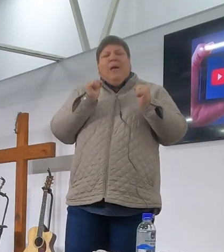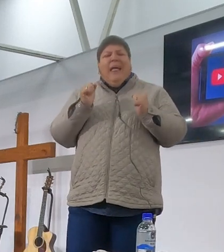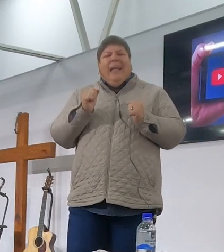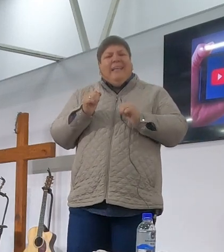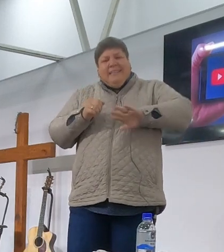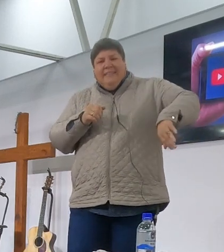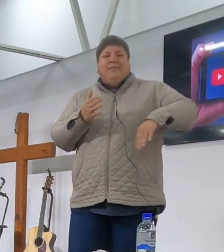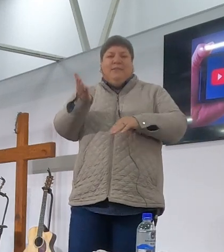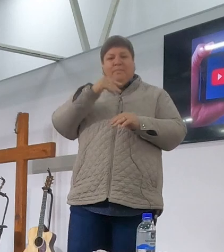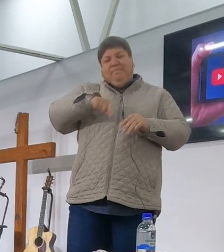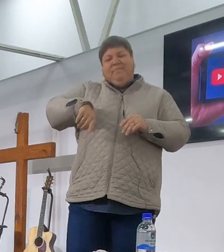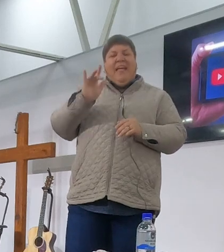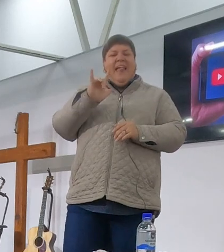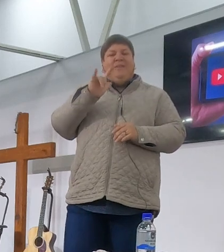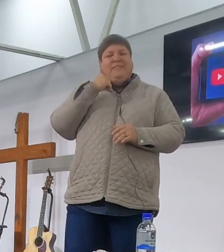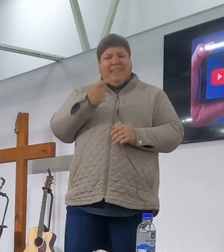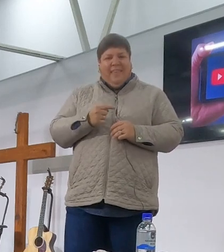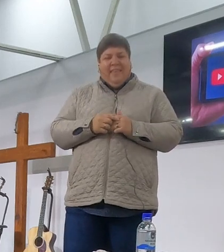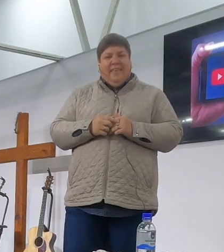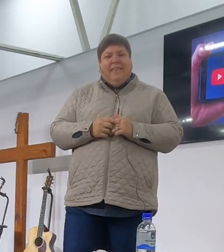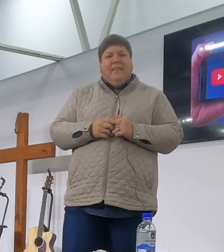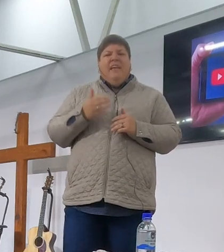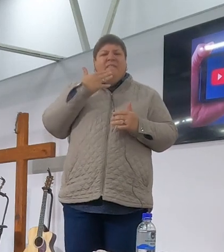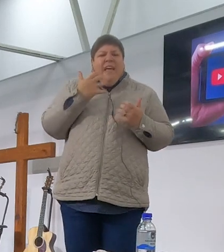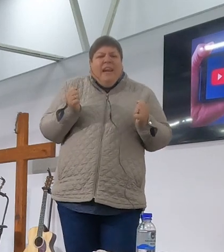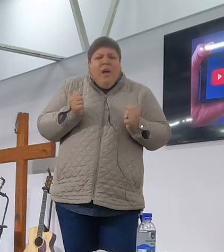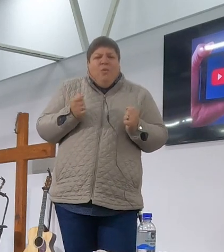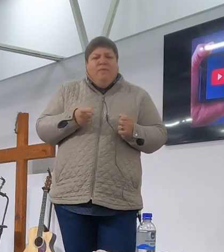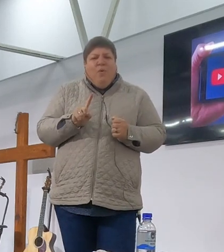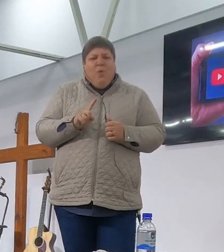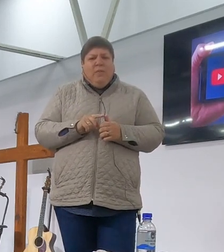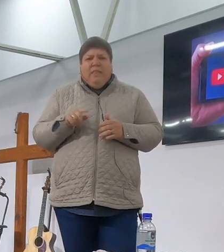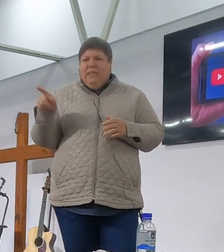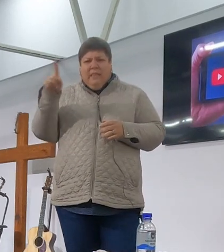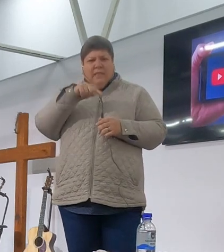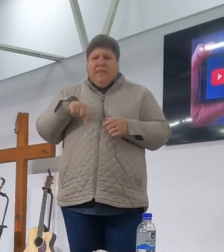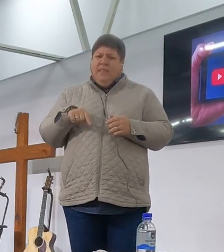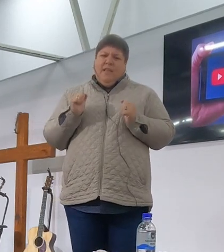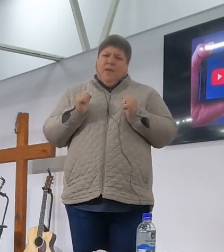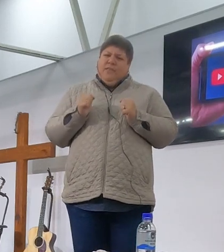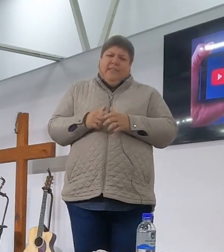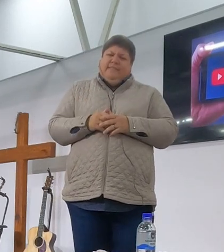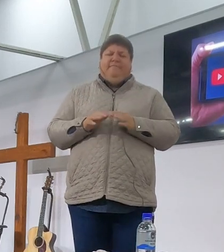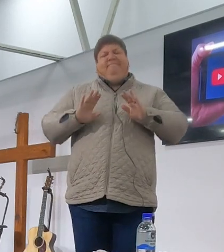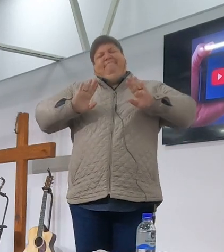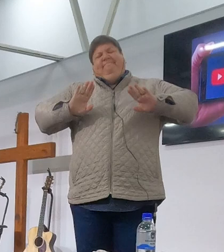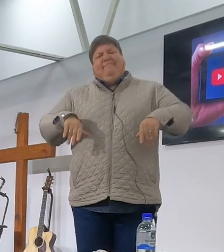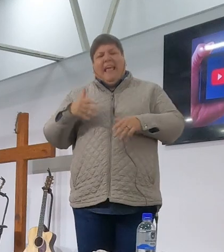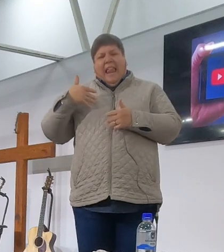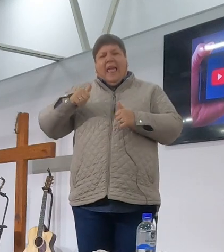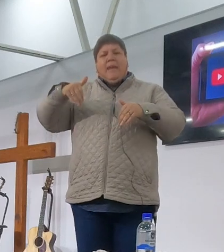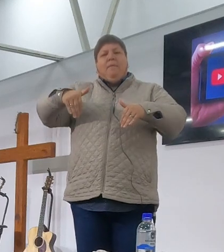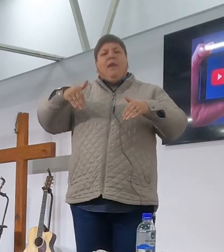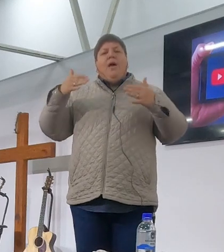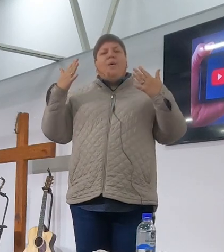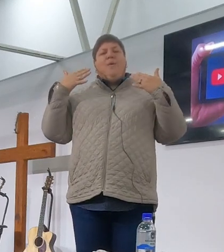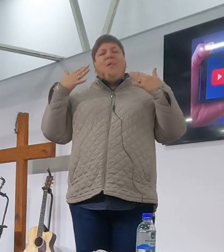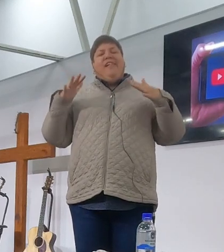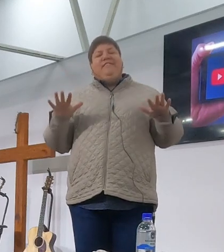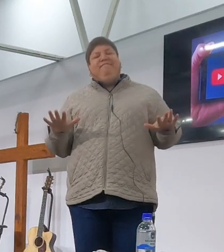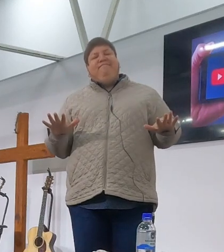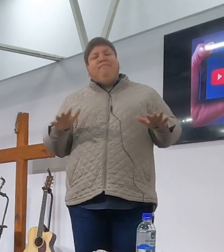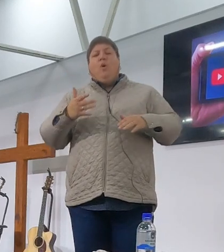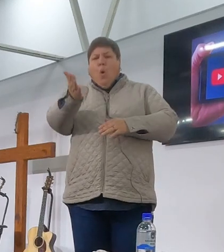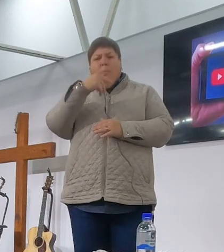buitekant, wou vir jou sê, dis nie koud hier binne nie. Wie van julle sê, julle kry koud vanoggend hier binne? Dis eintlik, ag Johan, dis eintlik heerlik hier binne, is eintlik lekker hier binnekant.